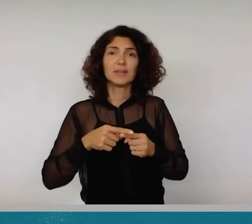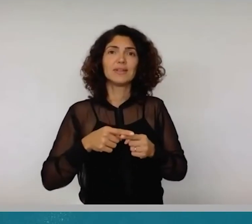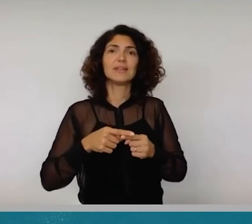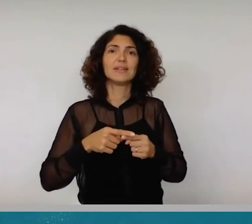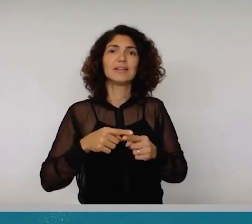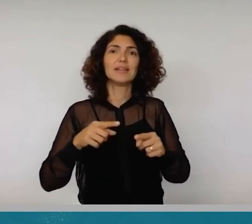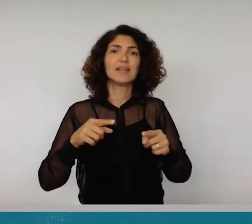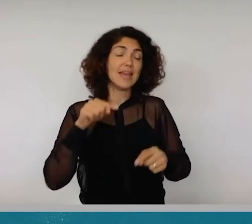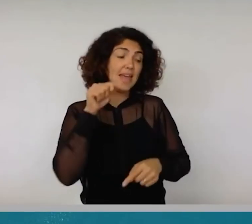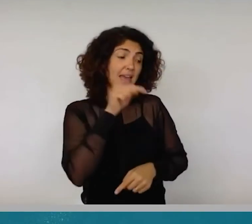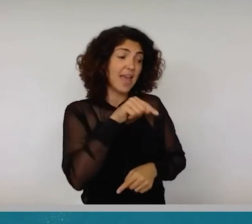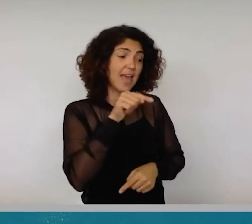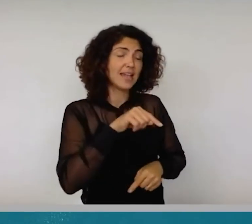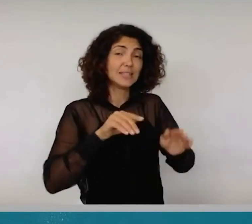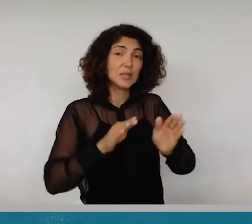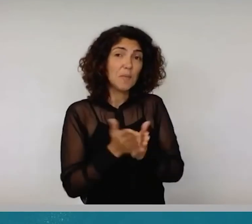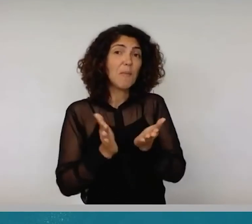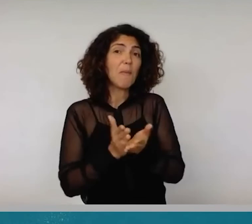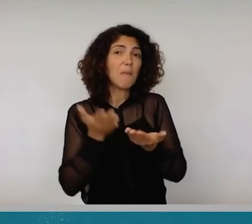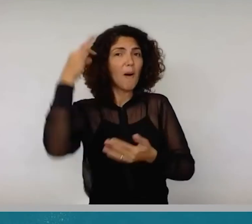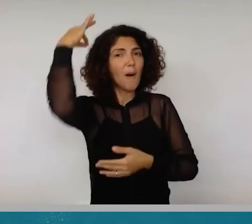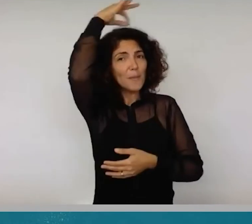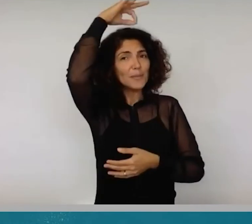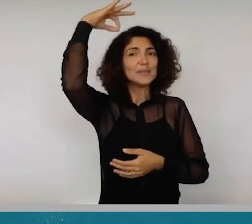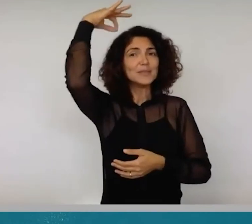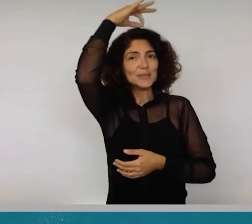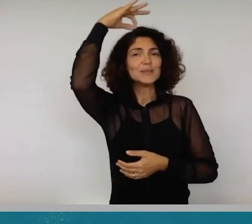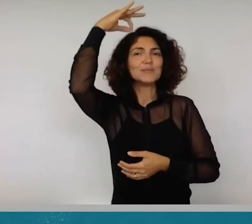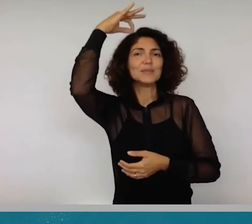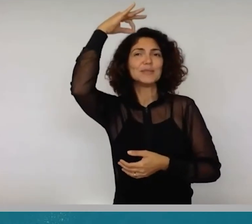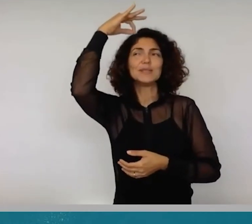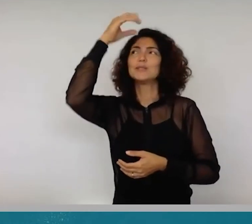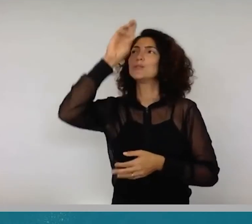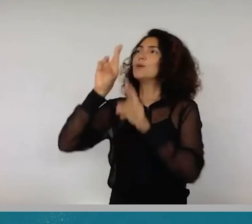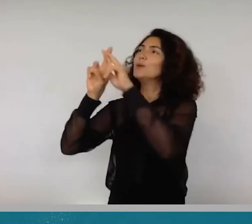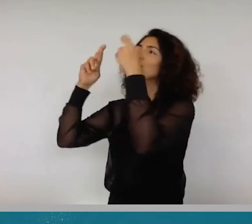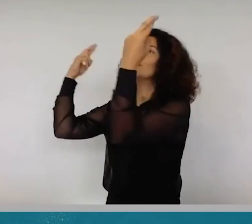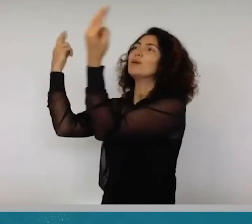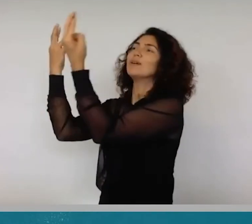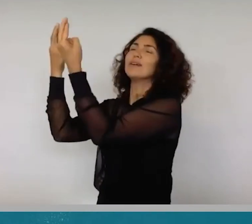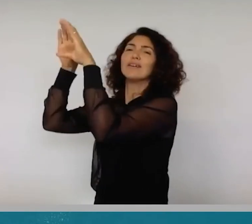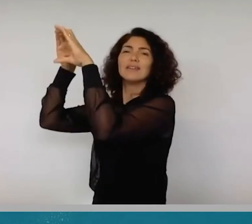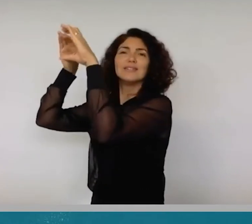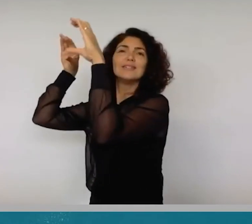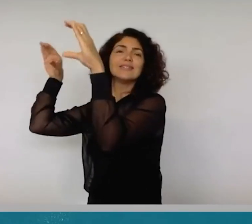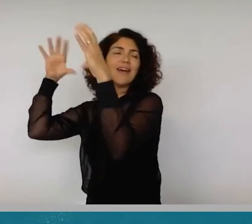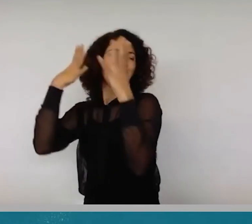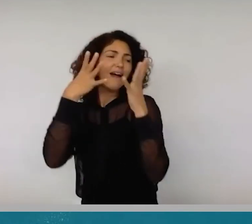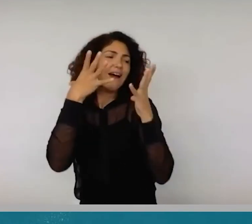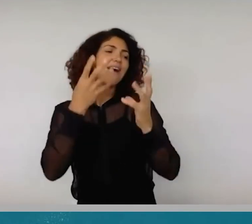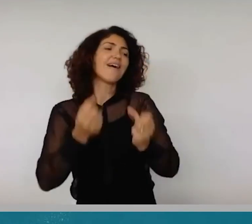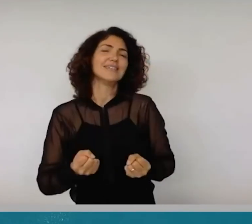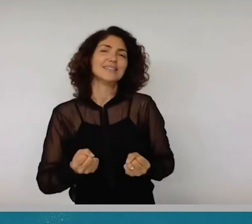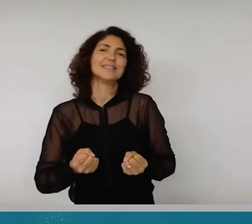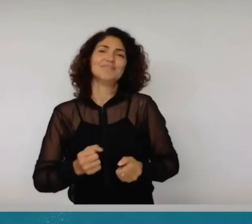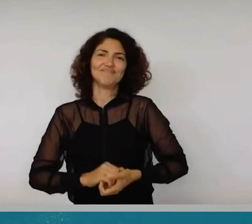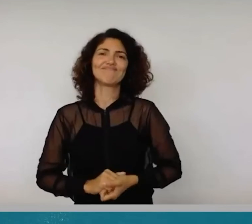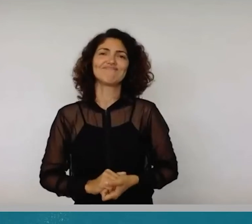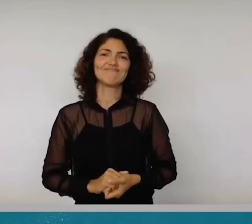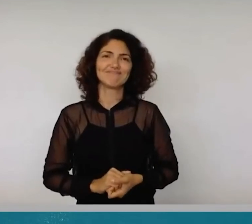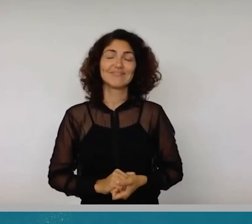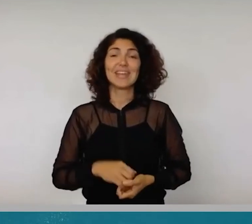você está na igreja, você está na realidade do reino dos céus, é porque um dia você descobriu a